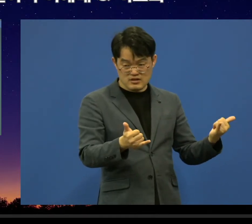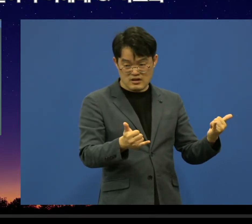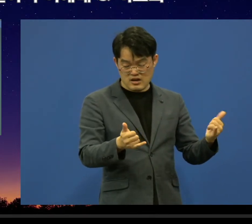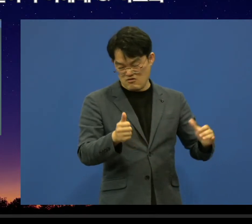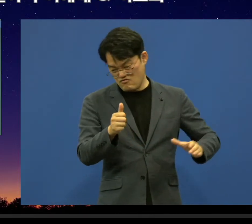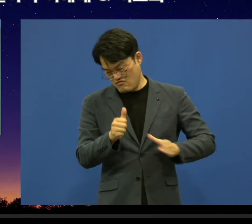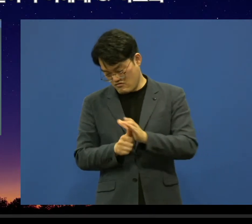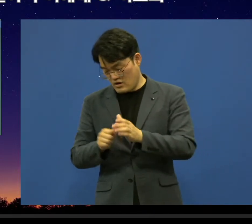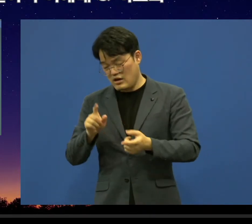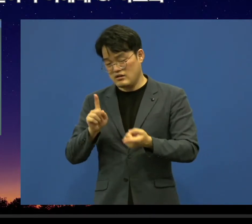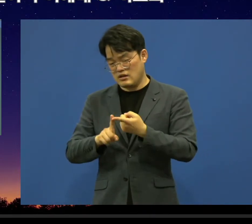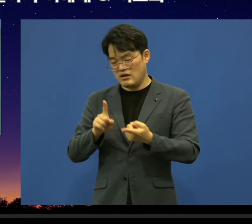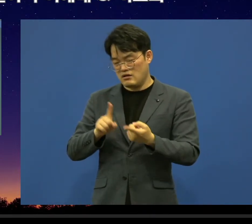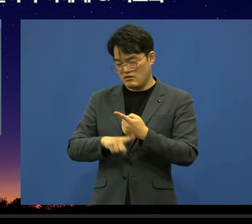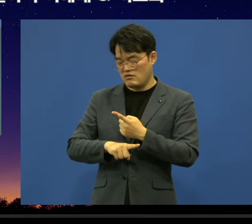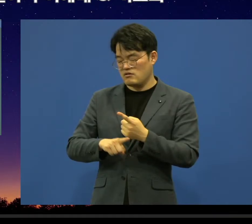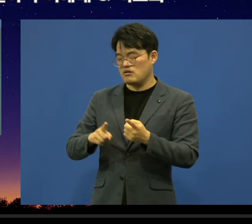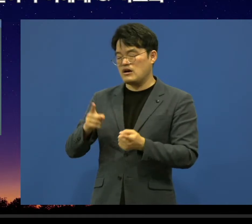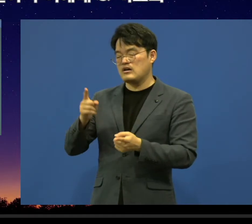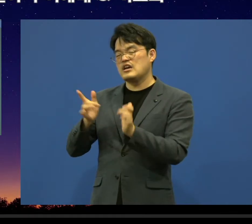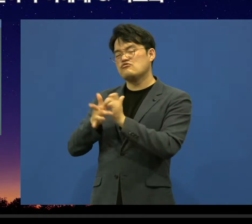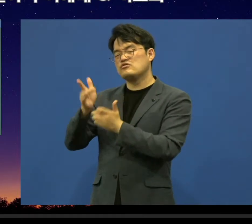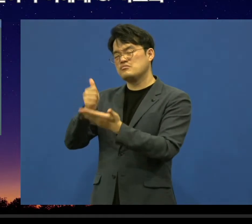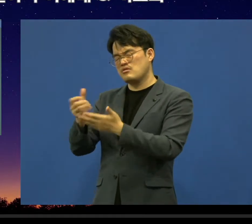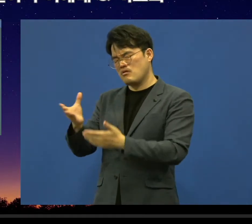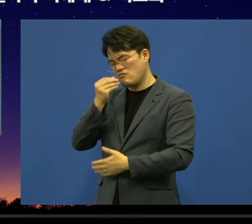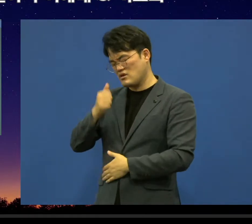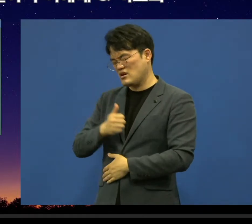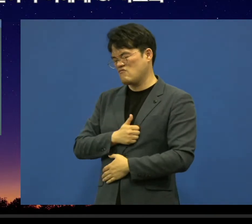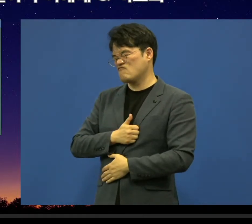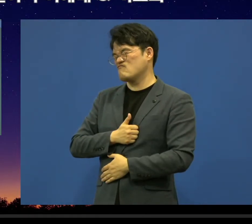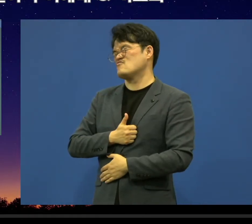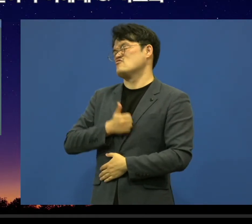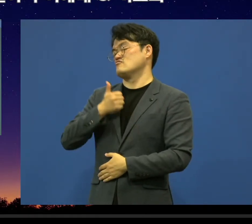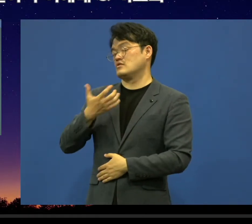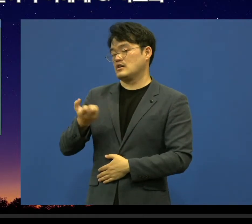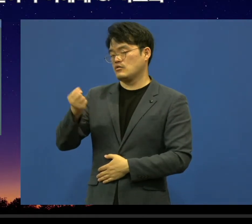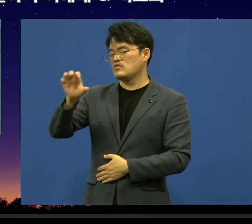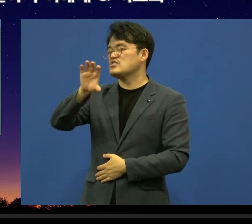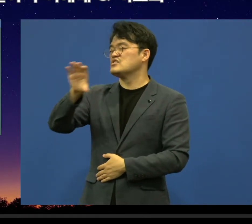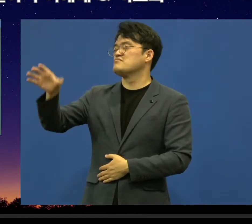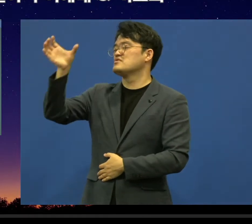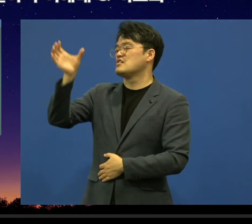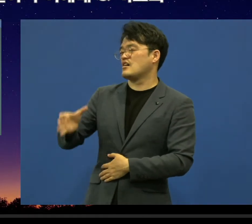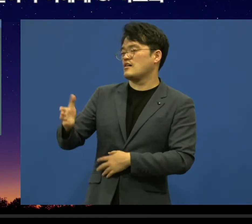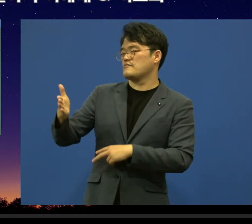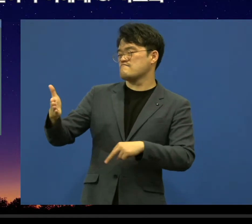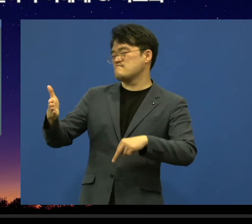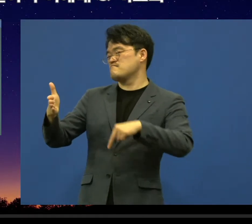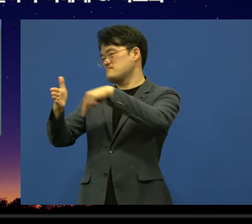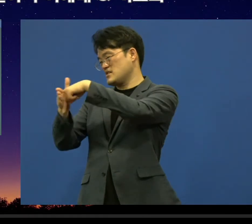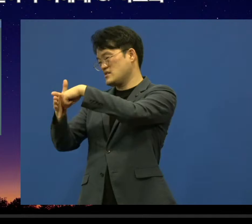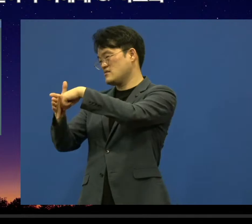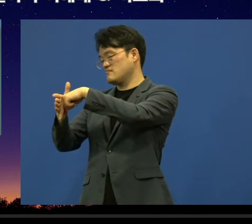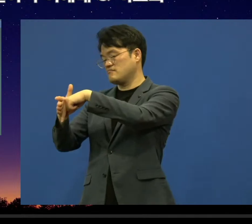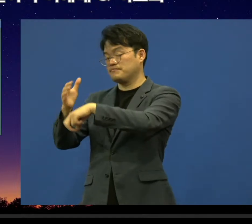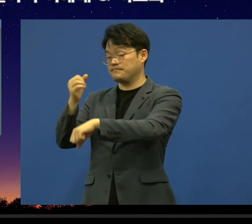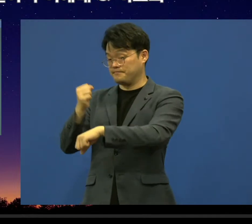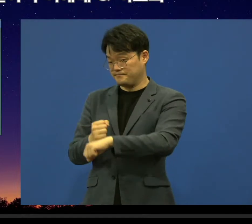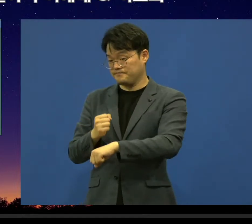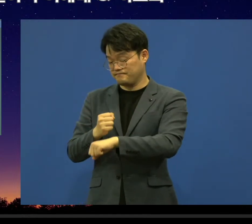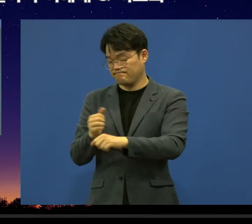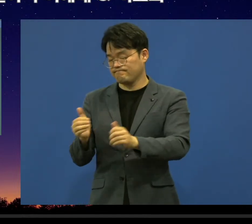대가를 아시지만 하나님 편에서 그의 마음을 대변하는 분노를 내셨습니다. 여러분